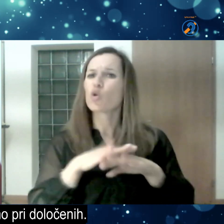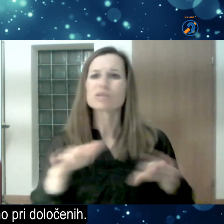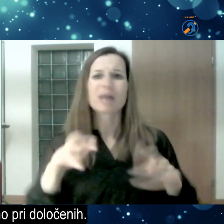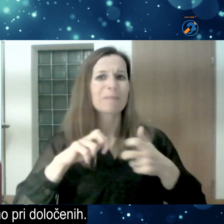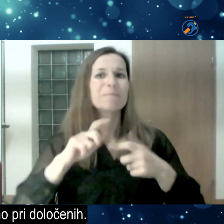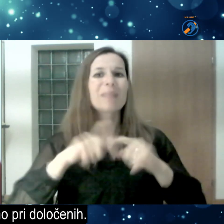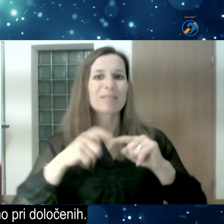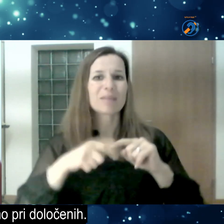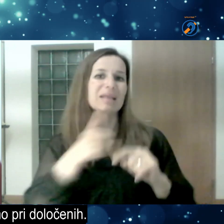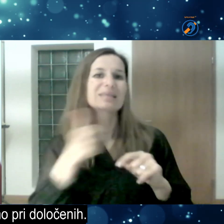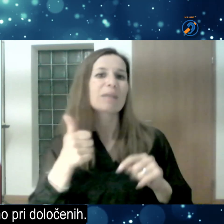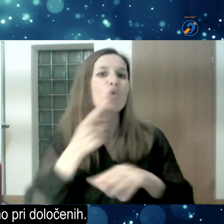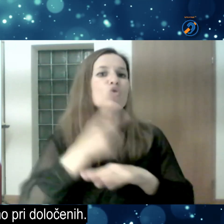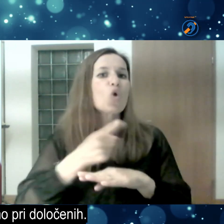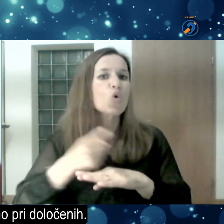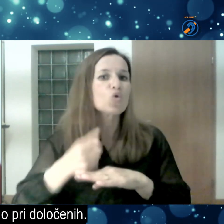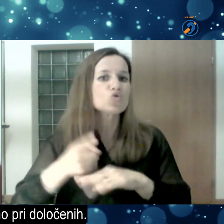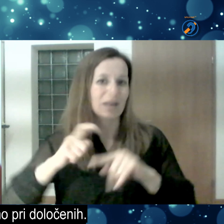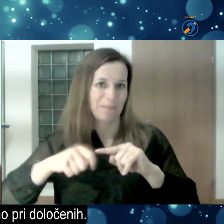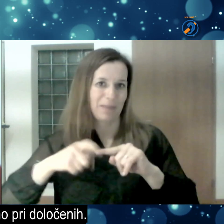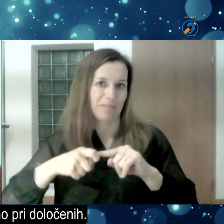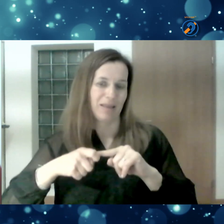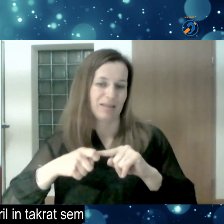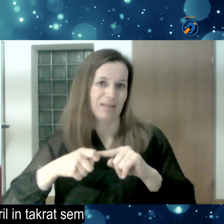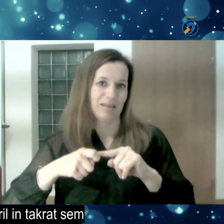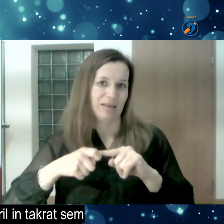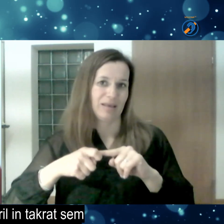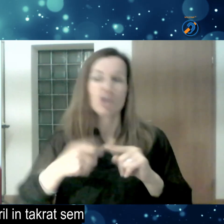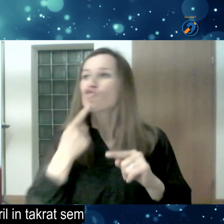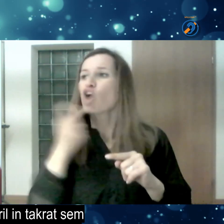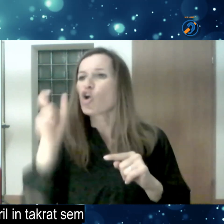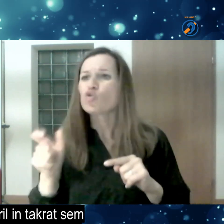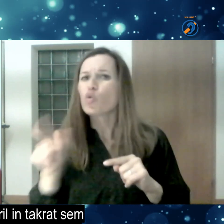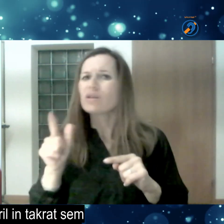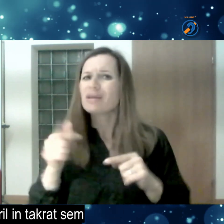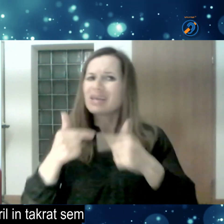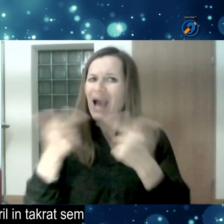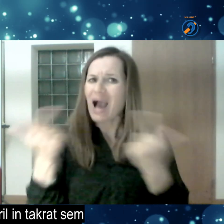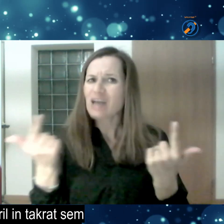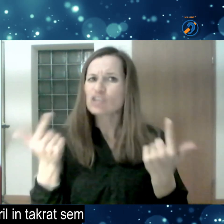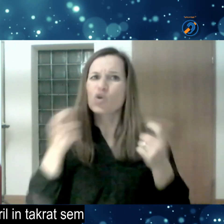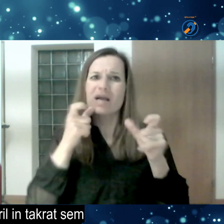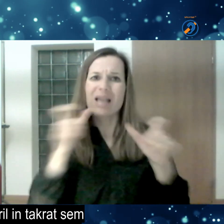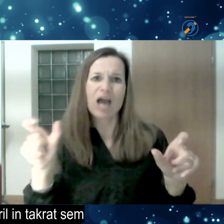določenih, ker kakšen učitelj ni prav jasno, glasno govoril, in takrat sem bil